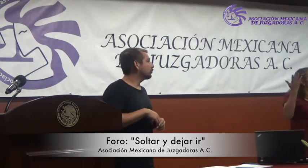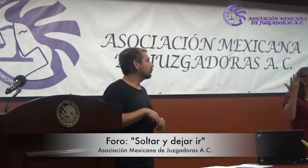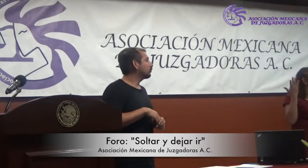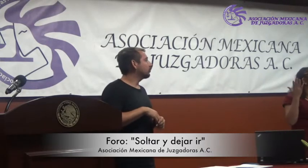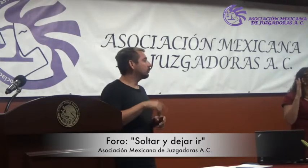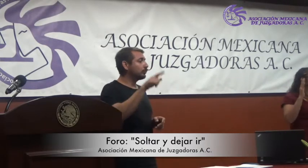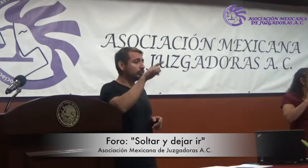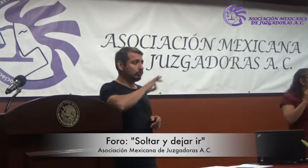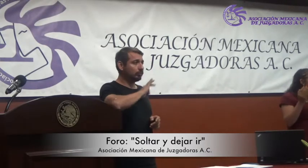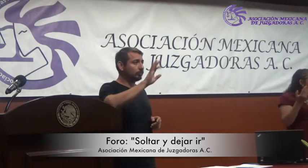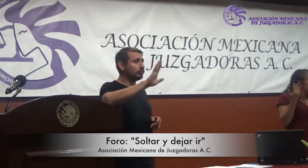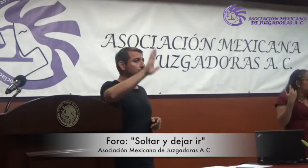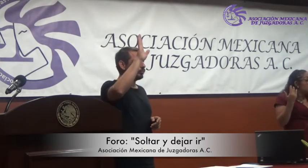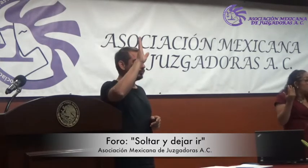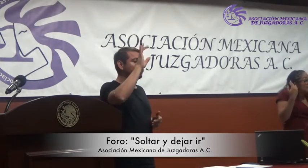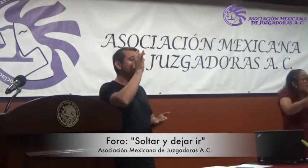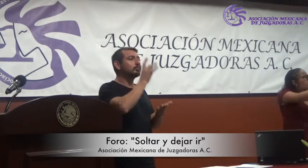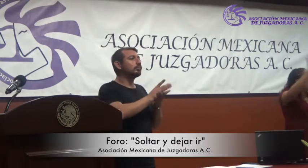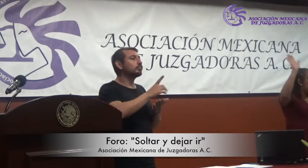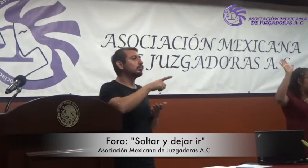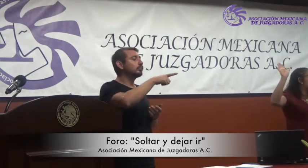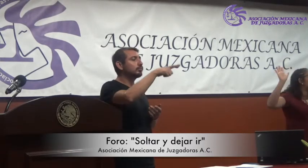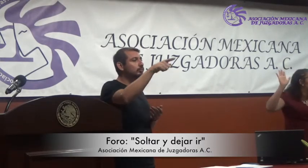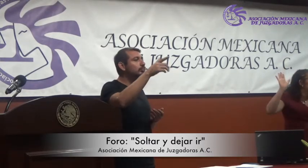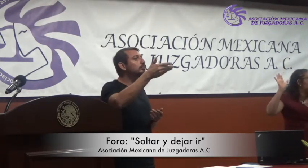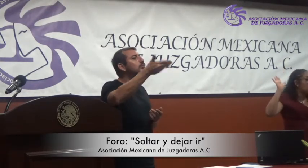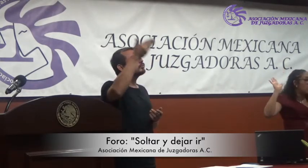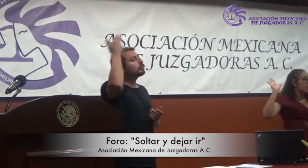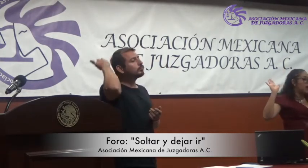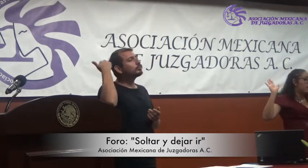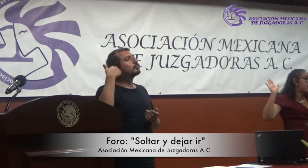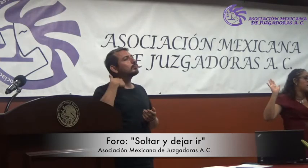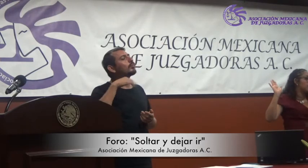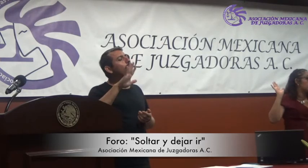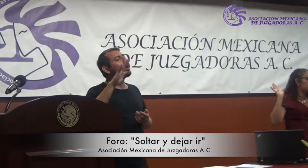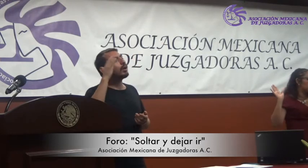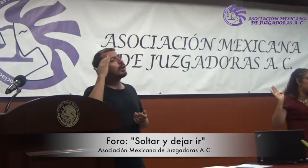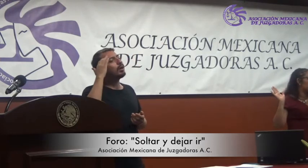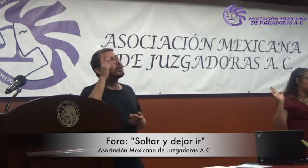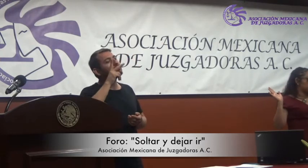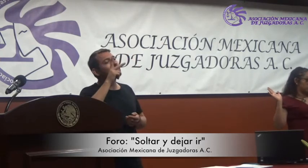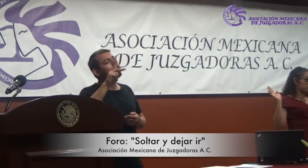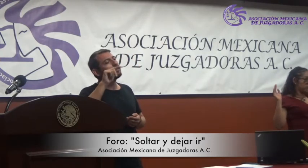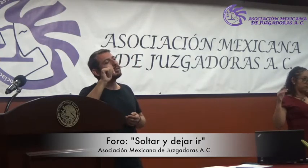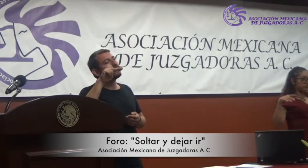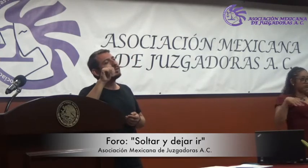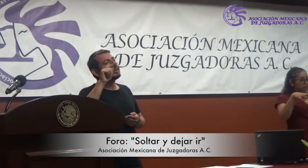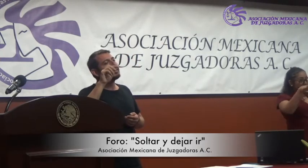Pueden levantar la mano únicamente a las personas que alguna vez hayan escuchado la palabra tanatología.